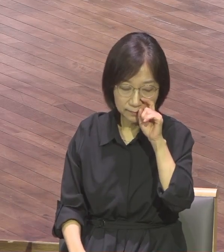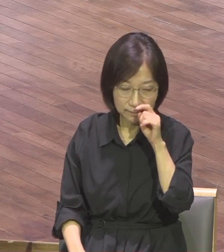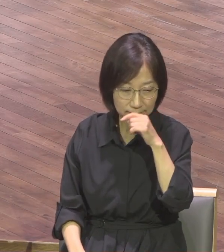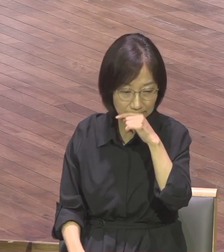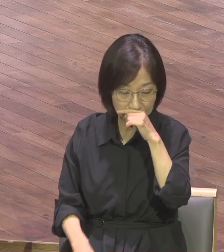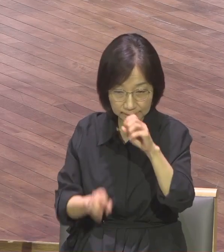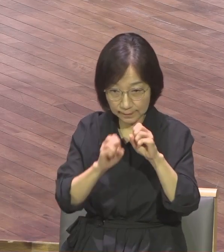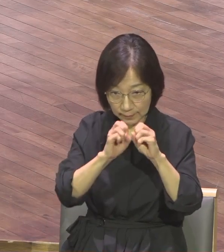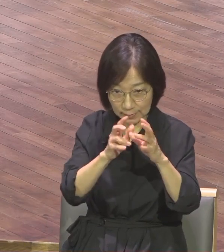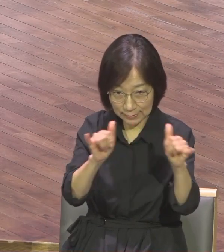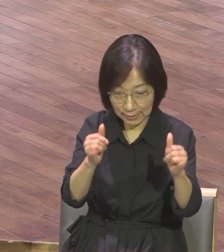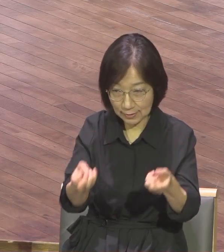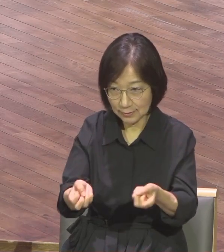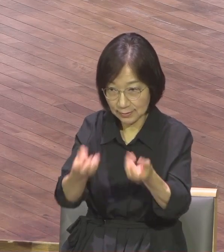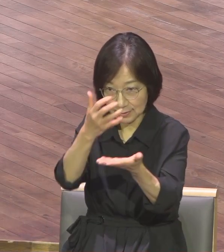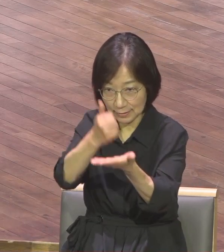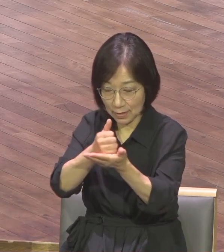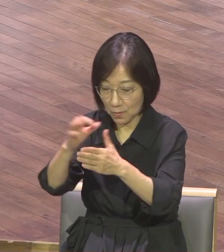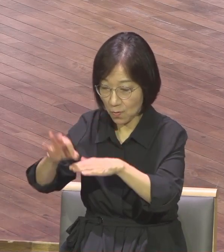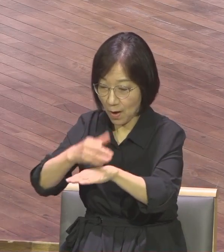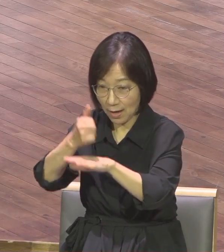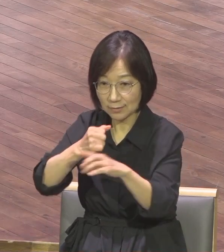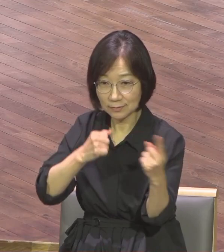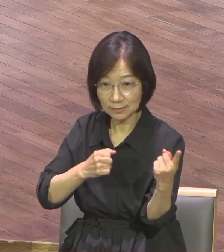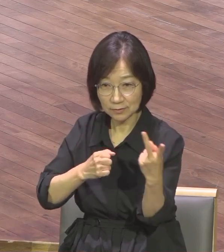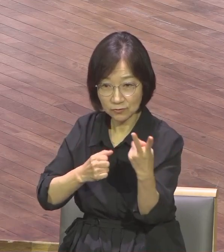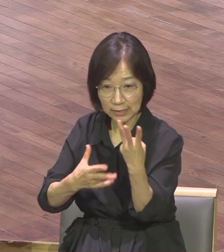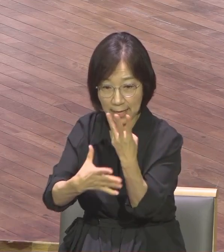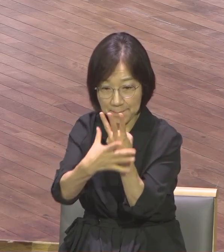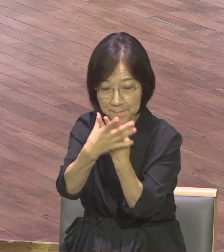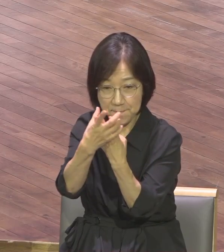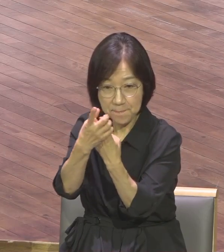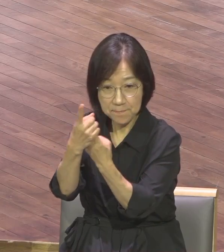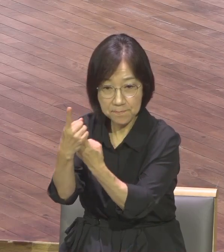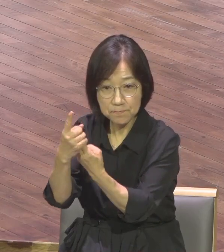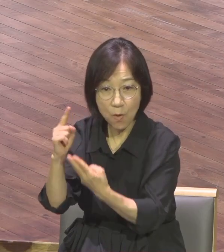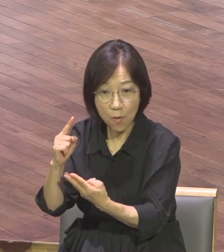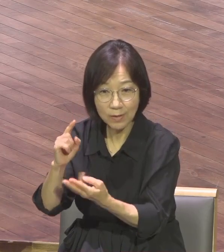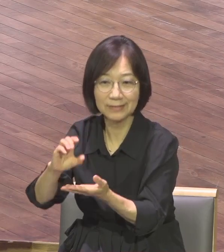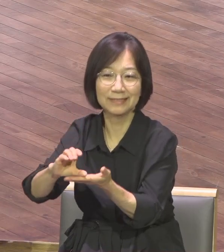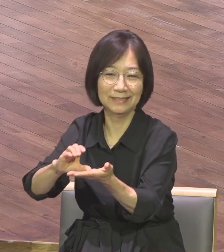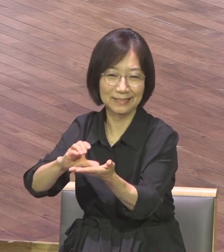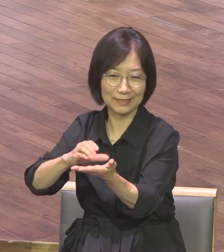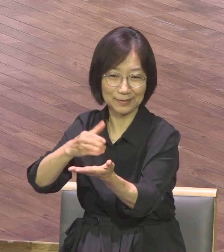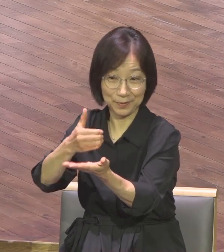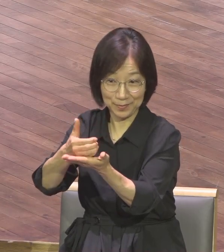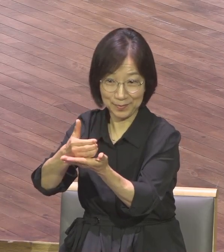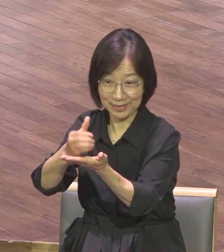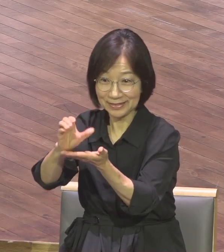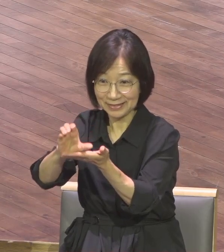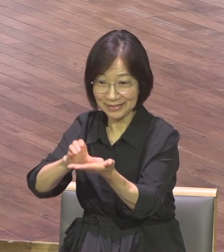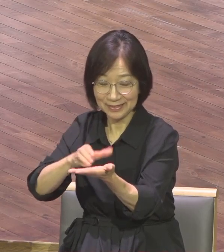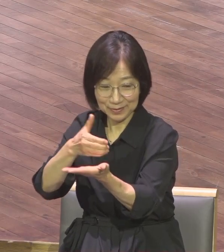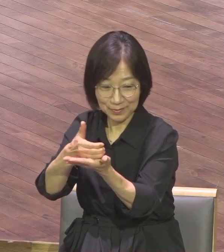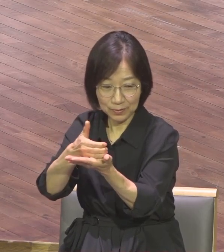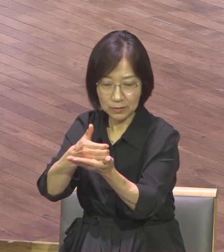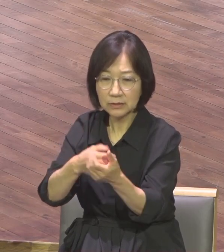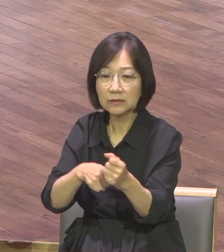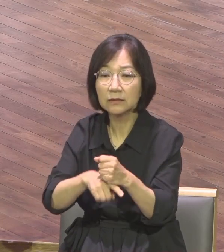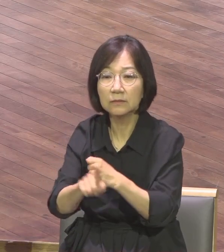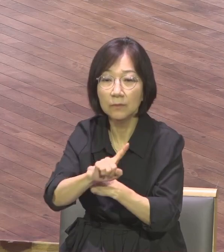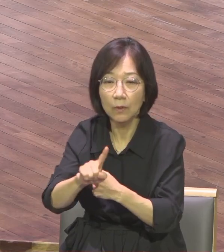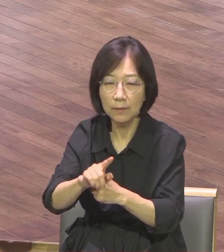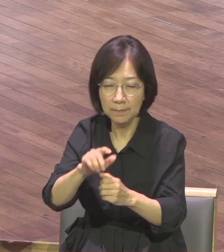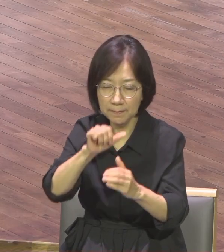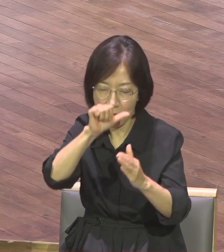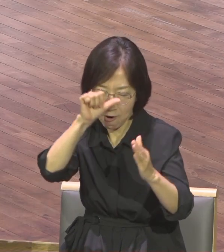참 이 선지자는 말은 한마디로 딱 말하면 그리스도인데 그리스도라는 말은 인생 모든